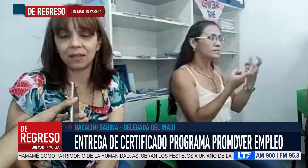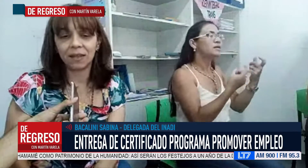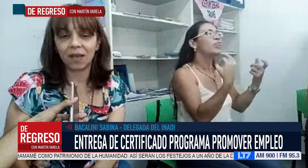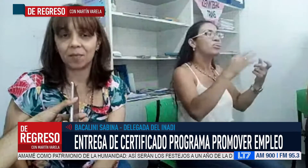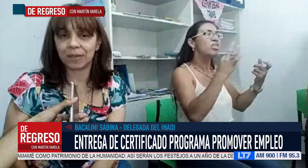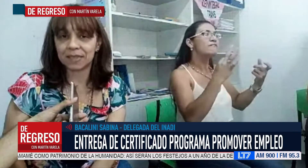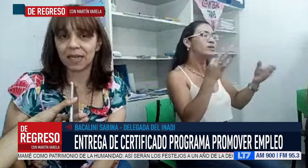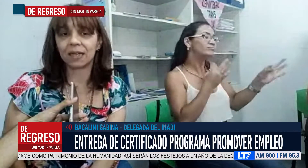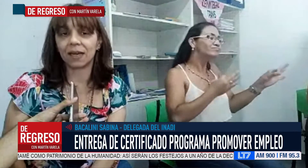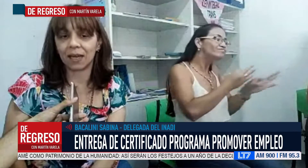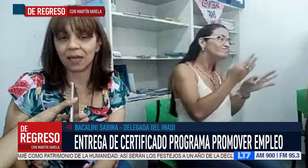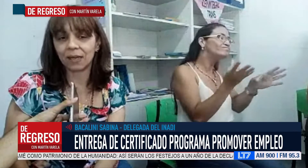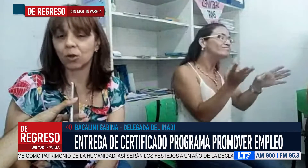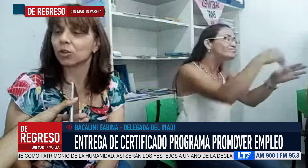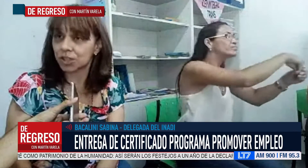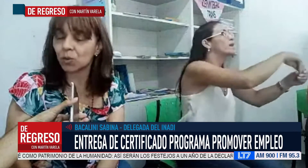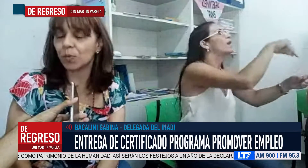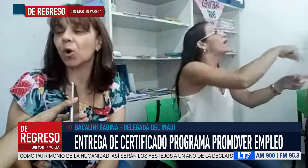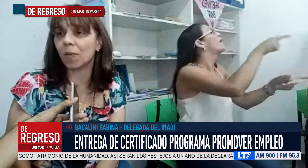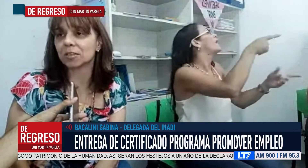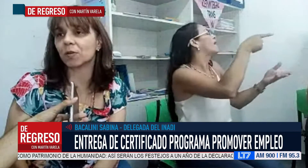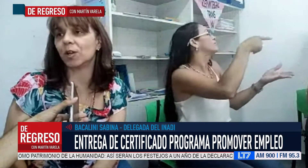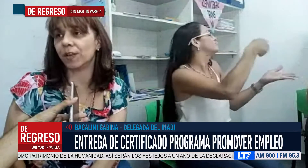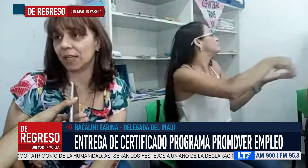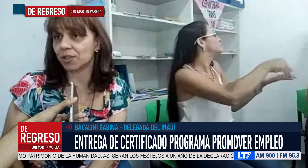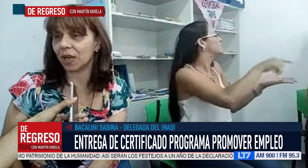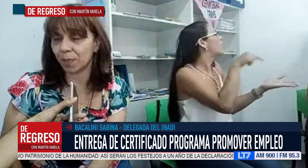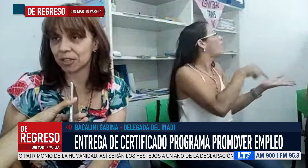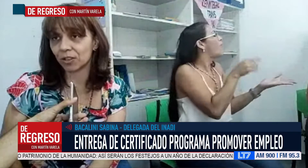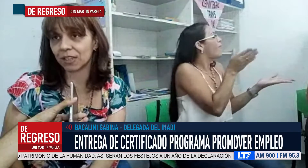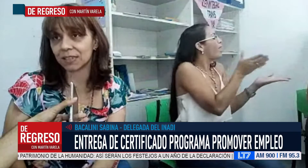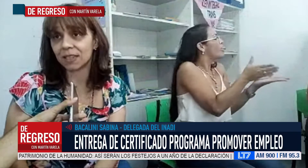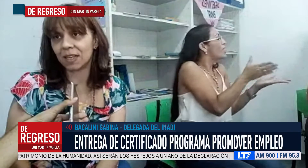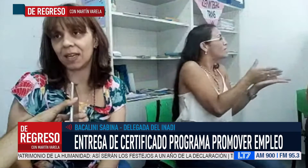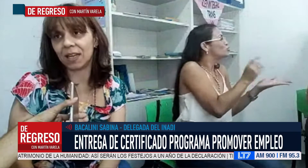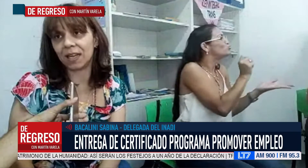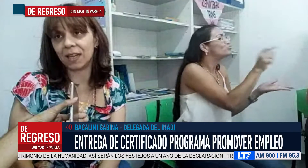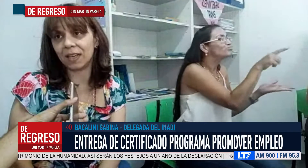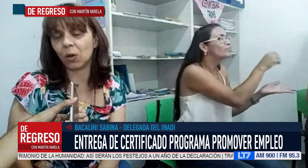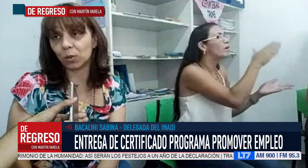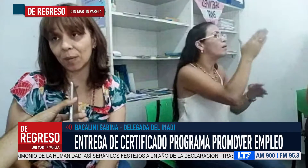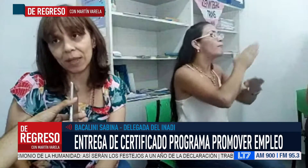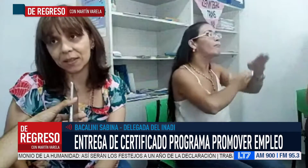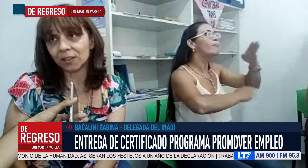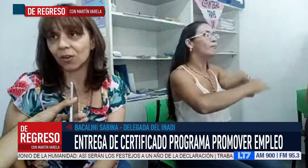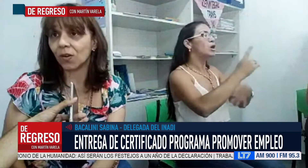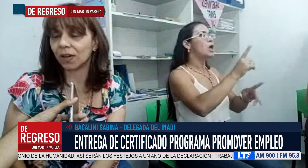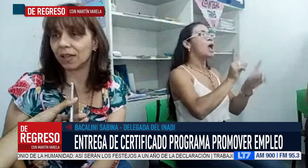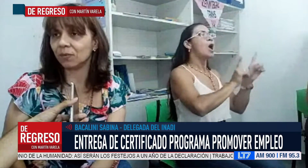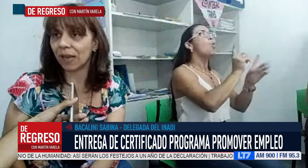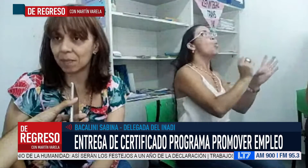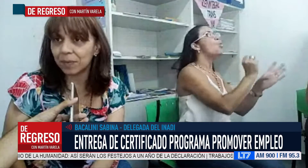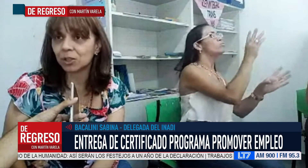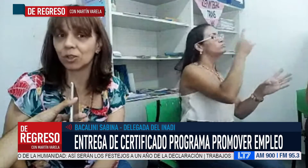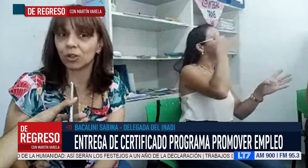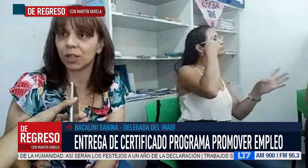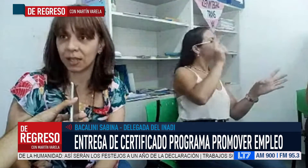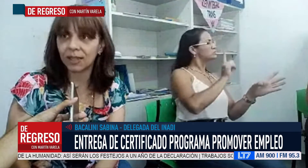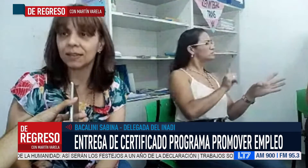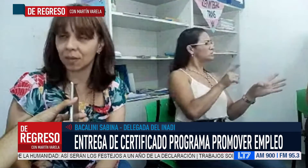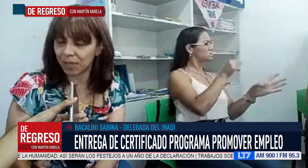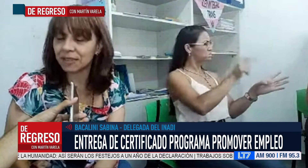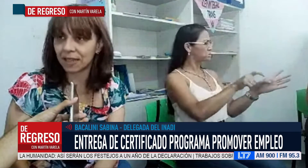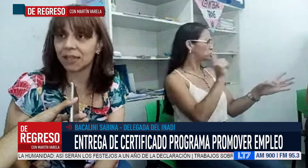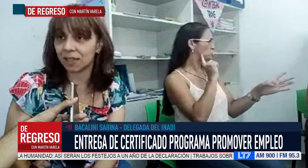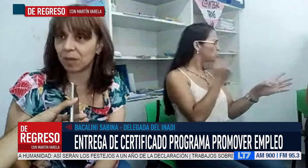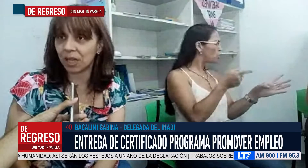también empezar a conocer un poco más sobre los derechos de las personas y justamente, ¿no?, en un ámbito en donde